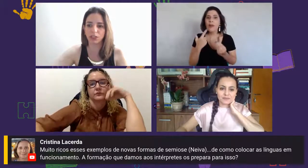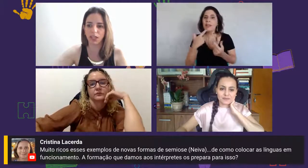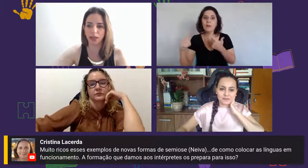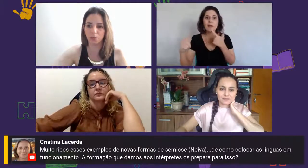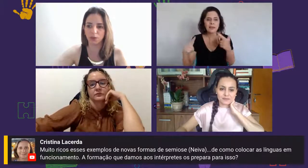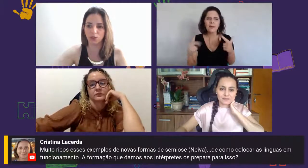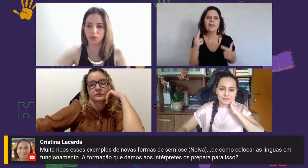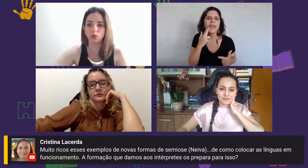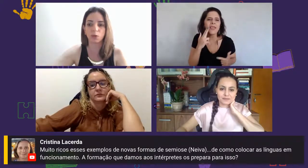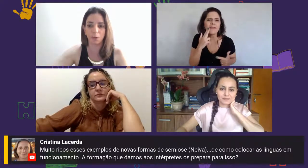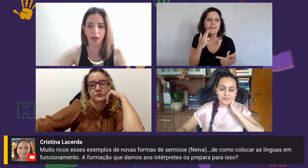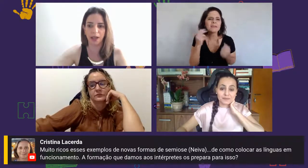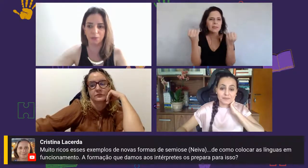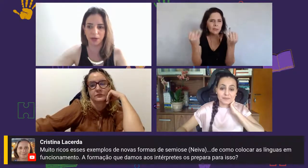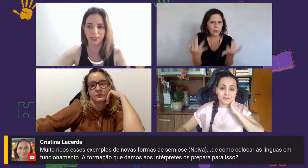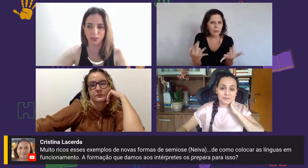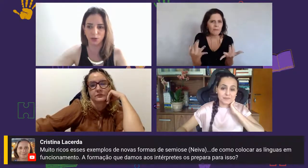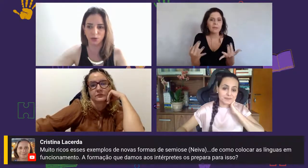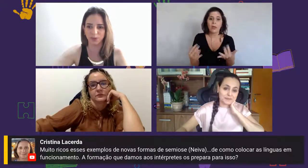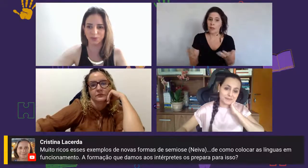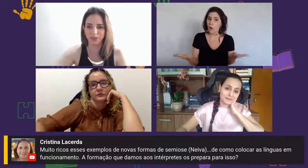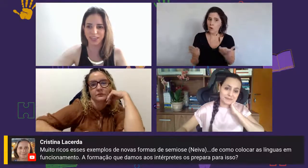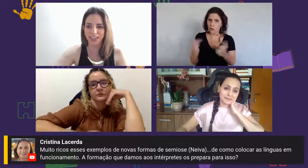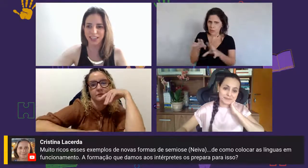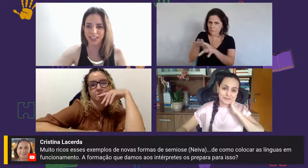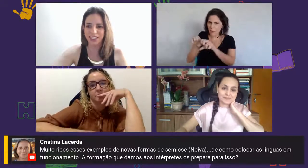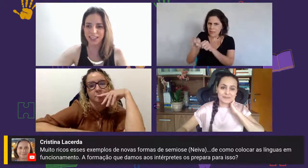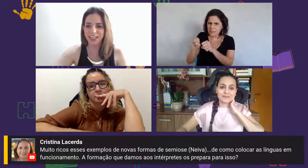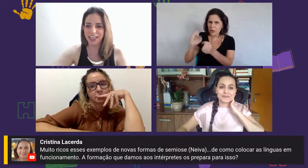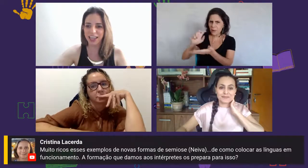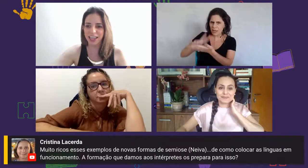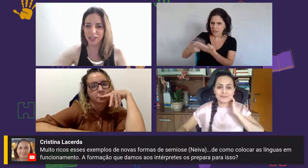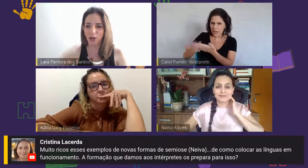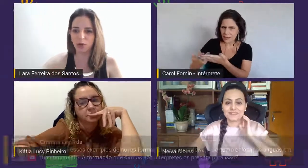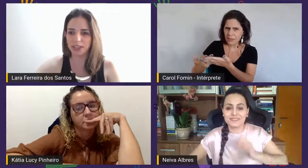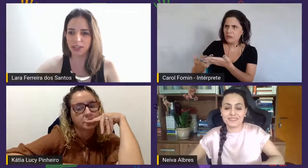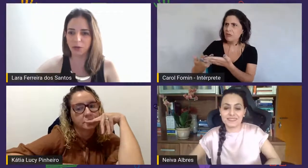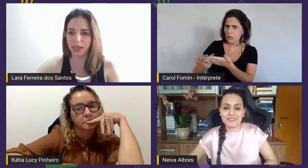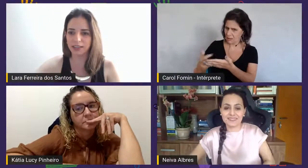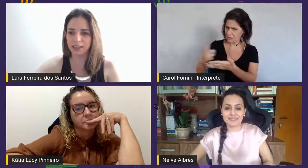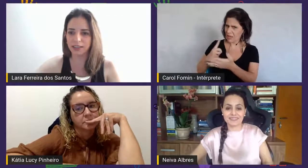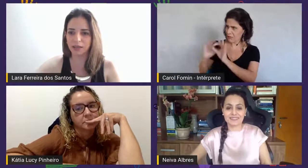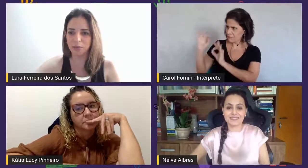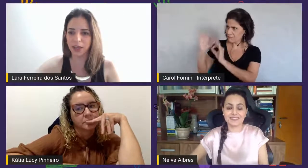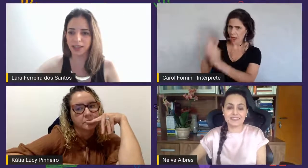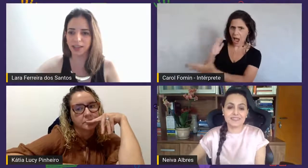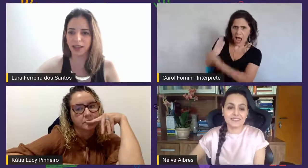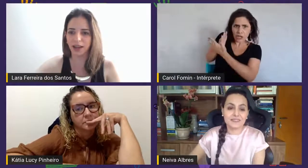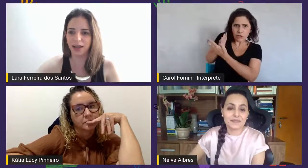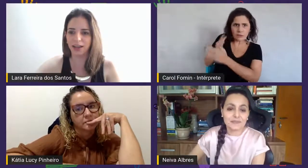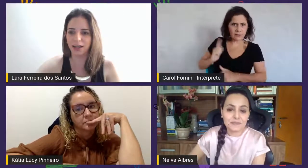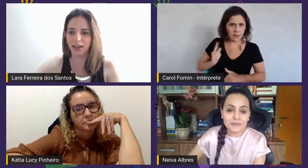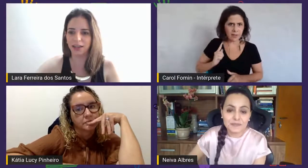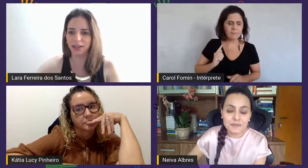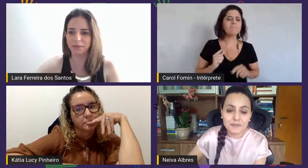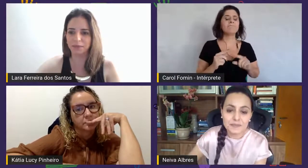damos aos intérpretes os prepara para isso? E, logo na sequência, também